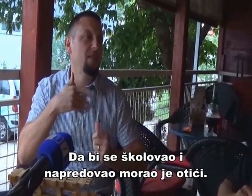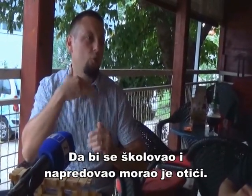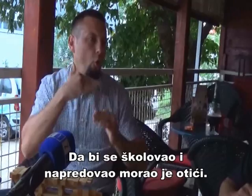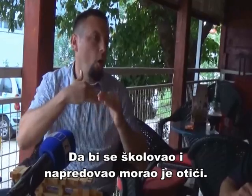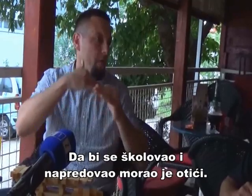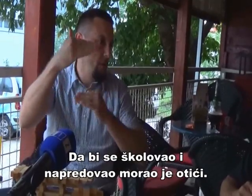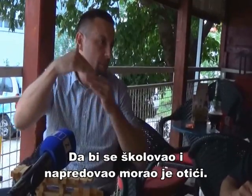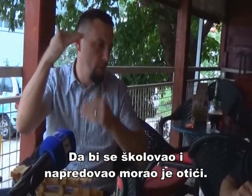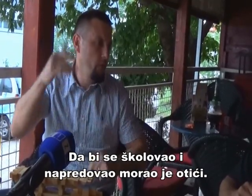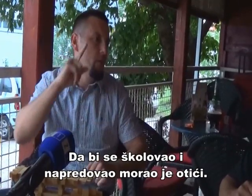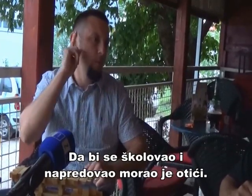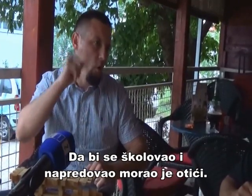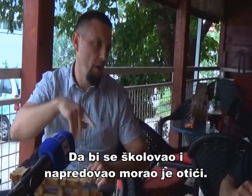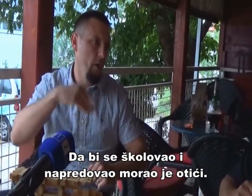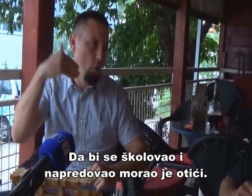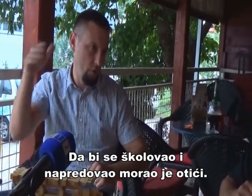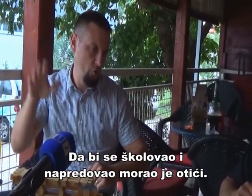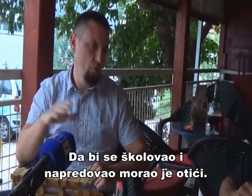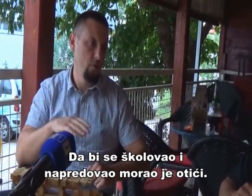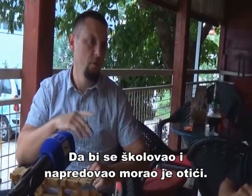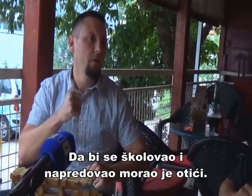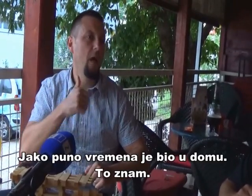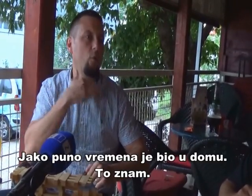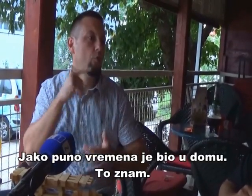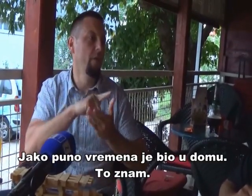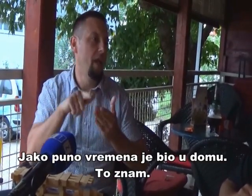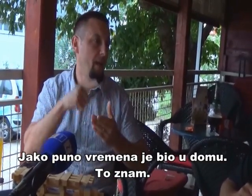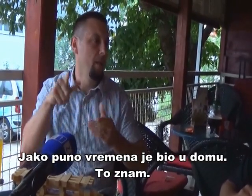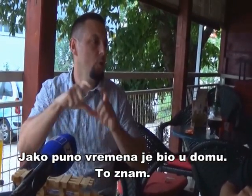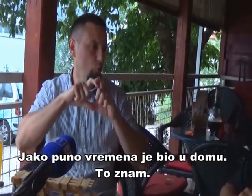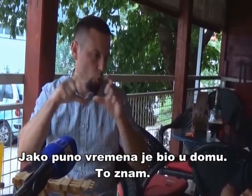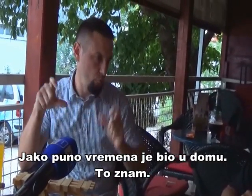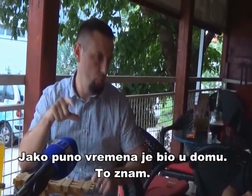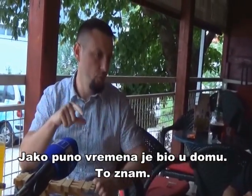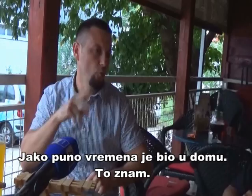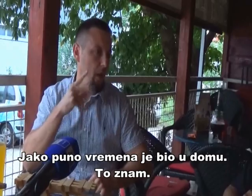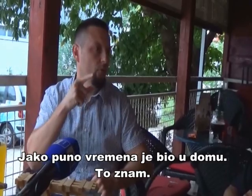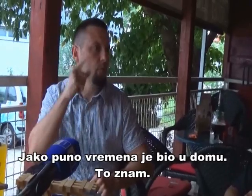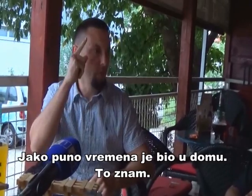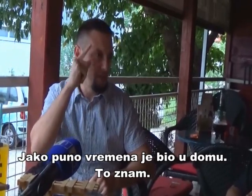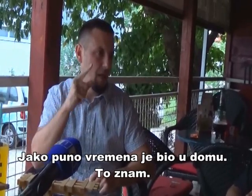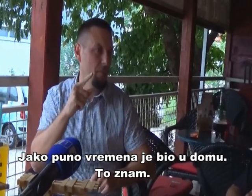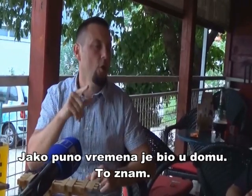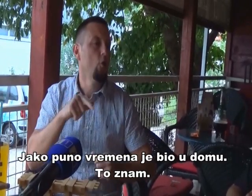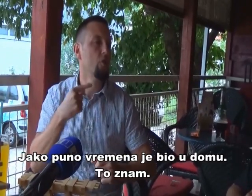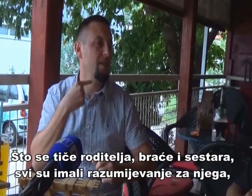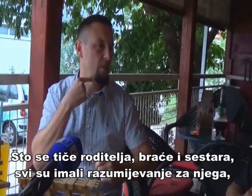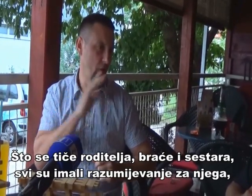se školovao, napredovao, morao je otići. Jako puno vremena je bio u domu. Uglavnom to znam. Što se tiče